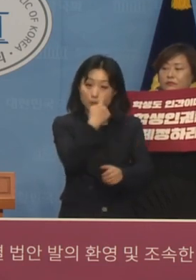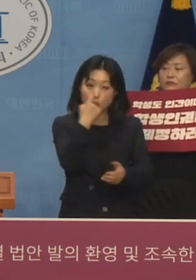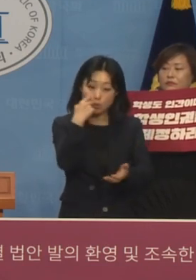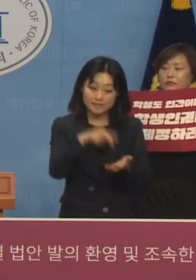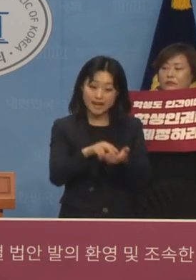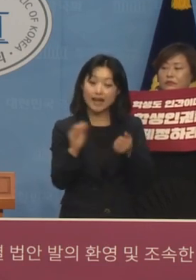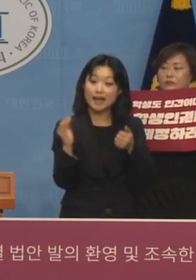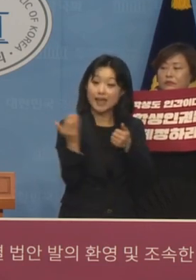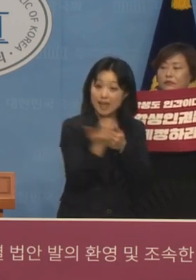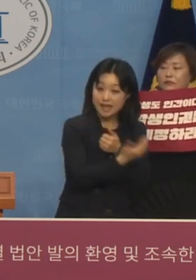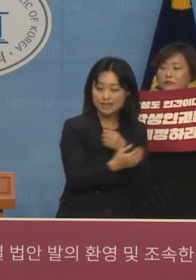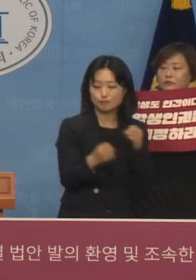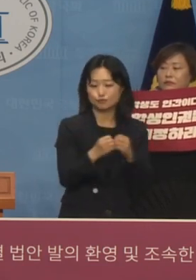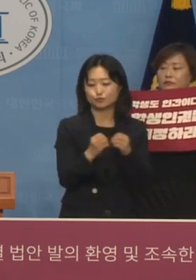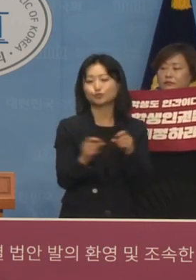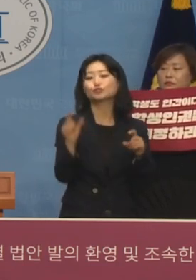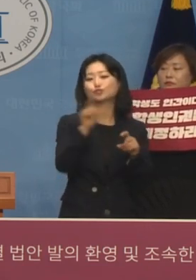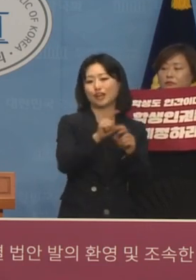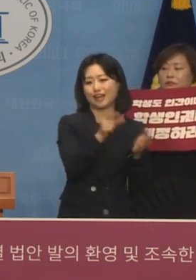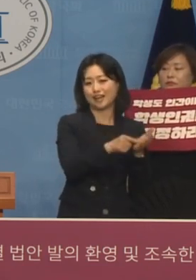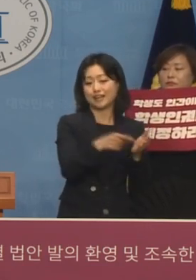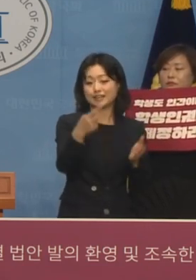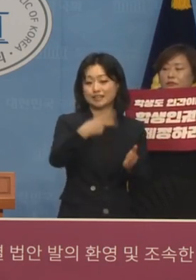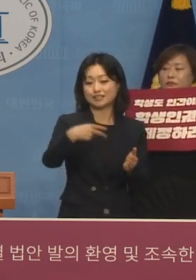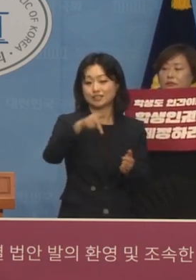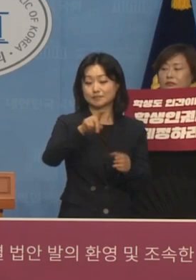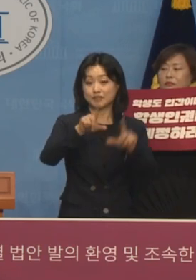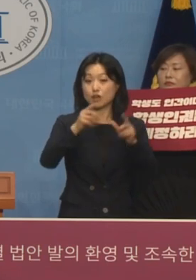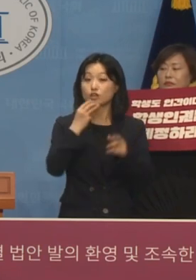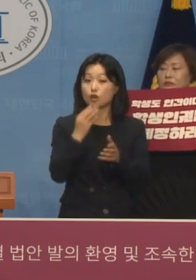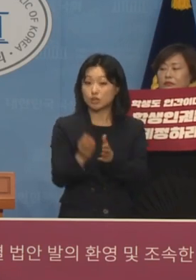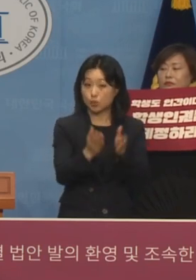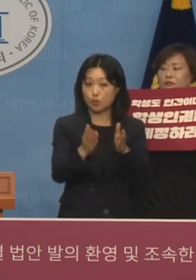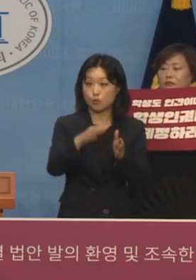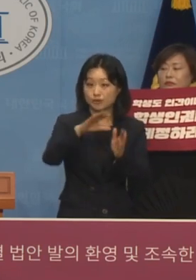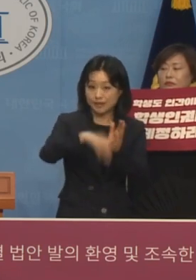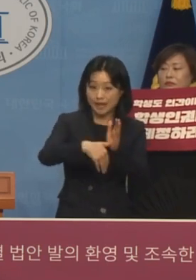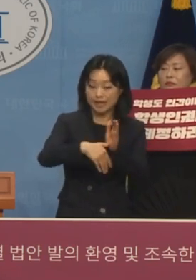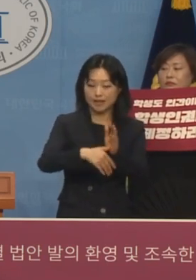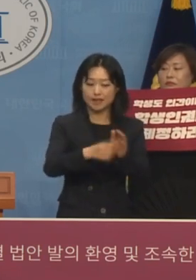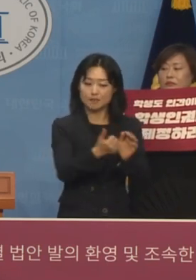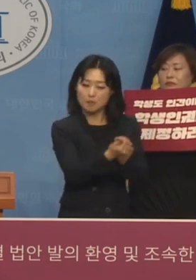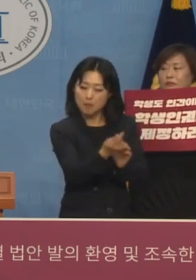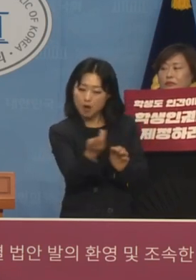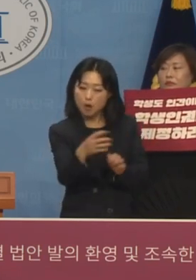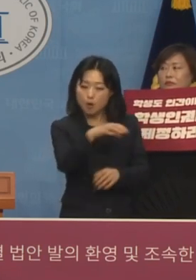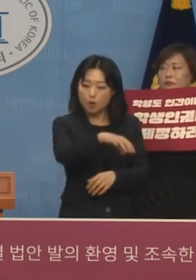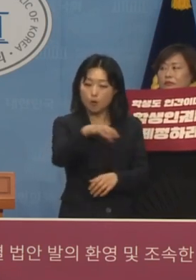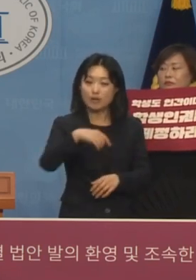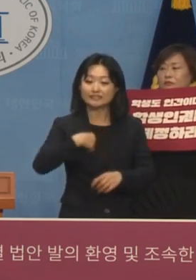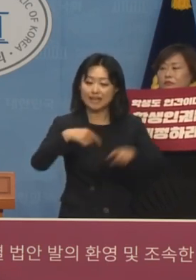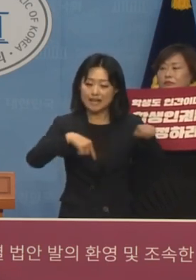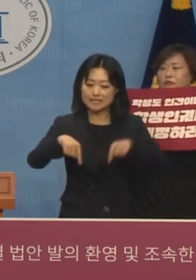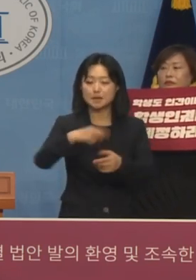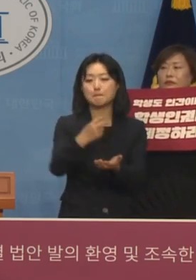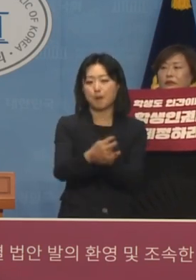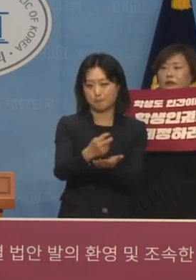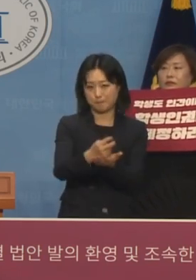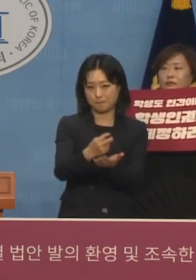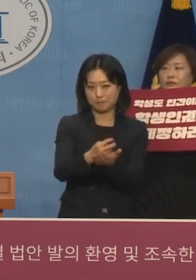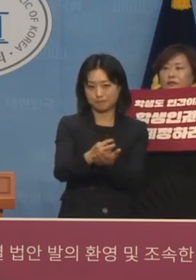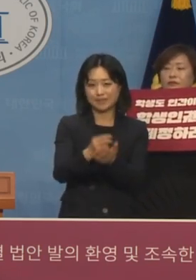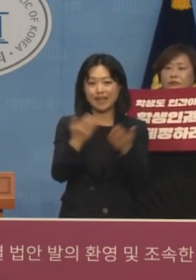조항이 추가되었고 2010년 경기도를 시작으로 몇몇 지역에서 자치법규인